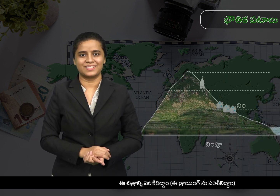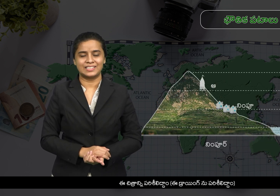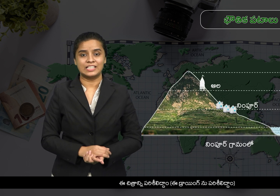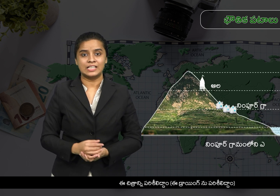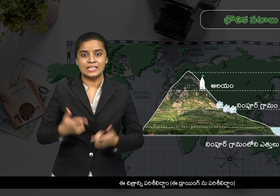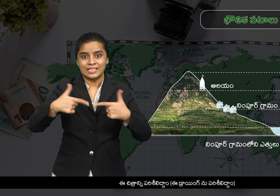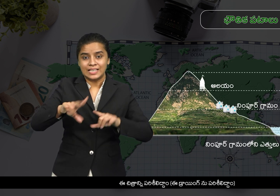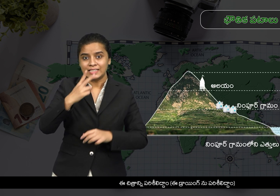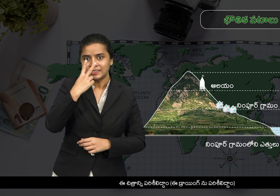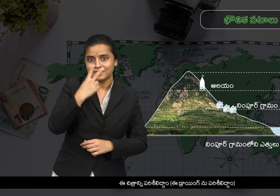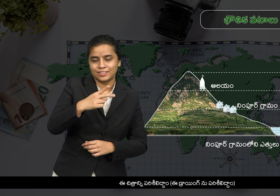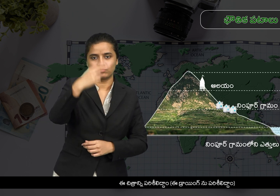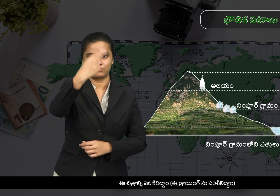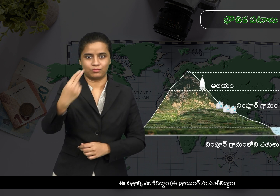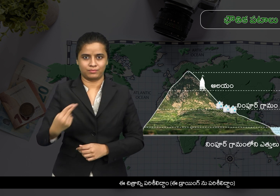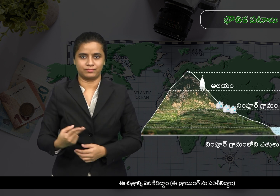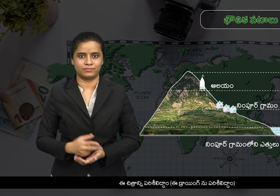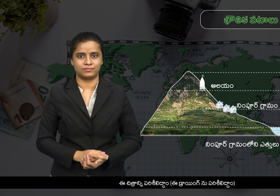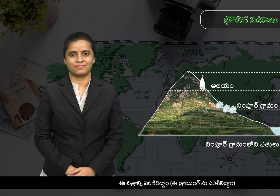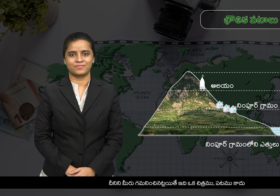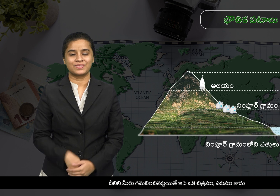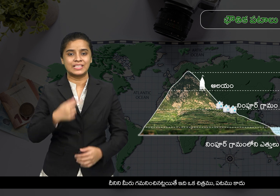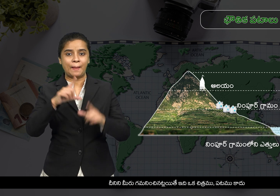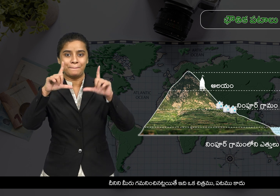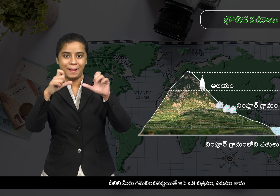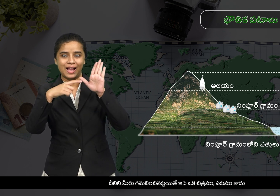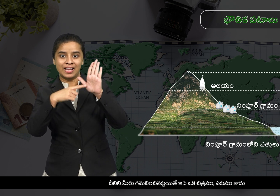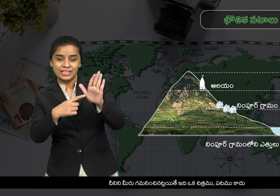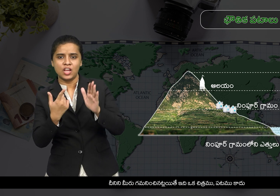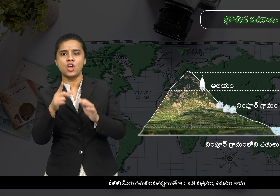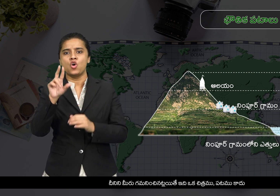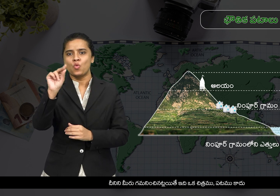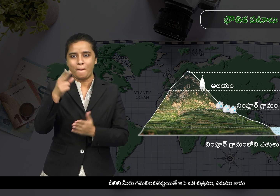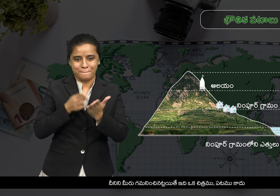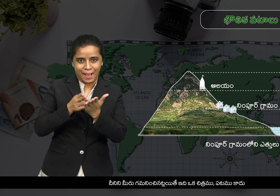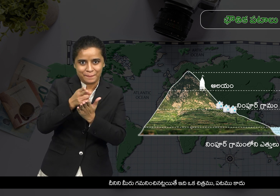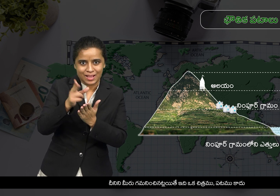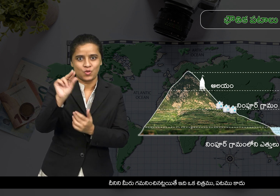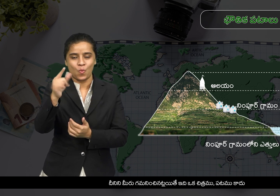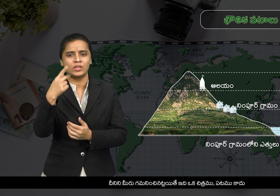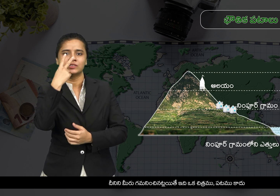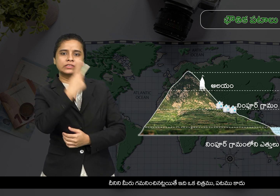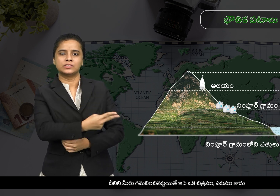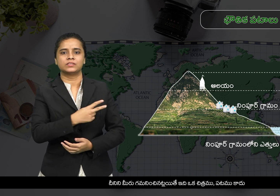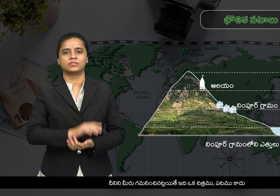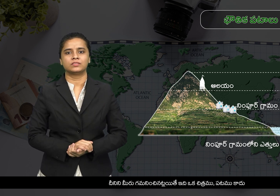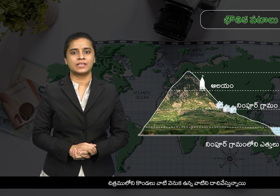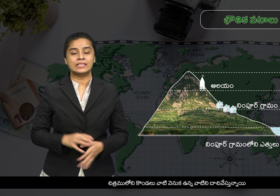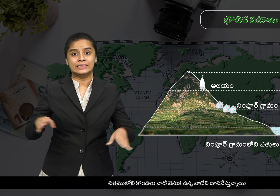ఈ చిత్రాన్ని పరిశీలిద్దాం. దీనిని మీరు గమనించినట్లయితే ఇది ఒక చిత్రం, పటం కాదు.